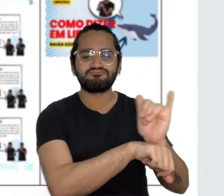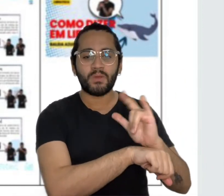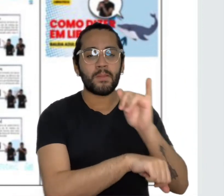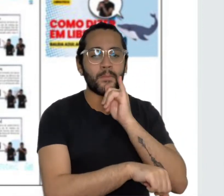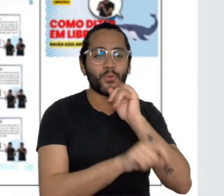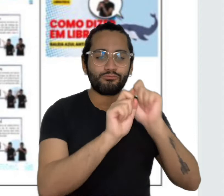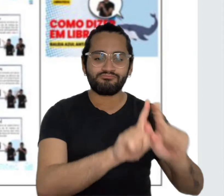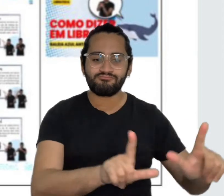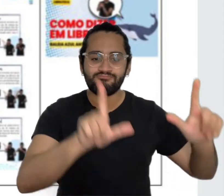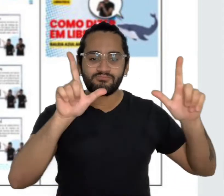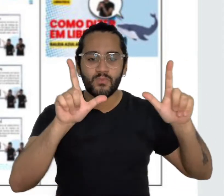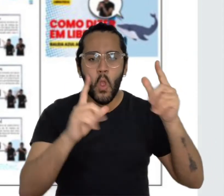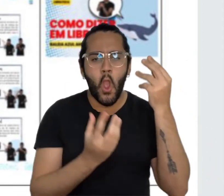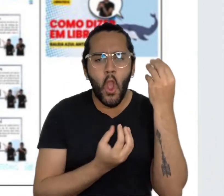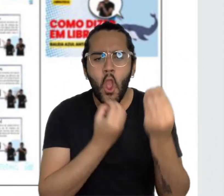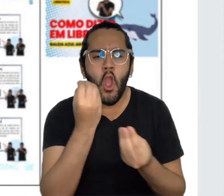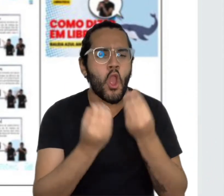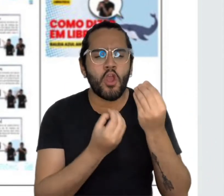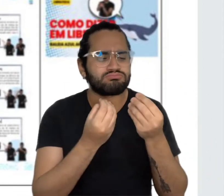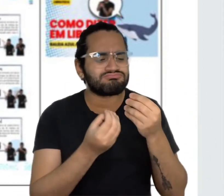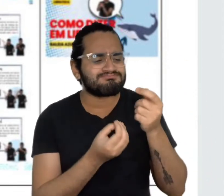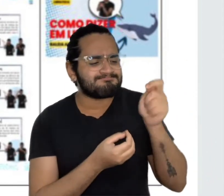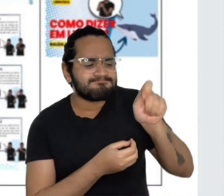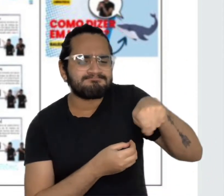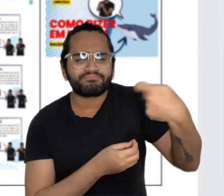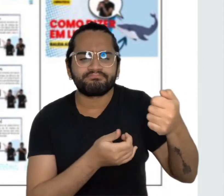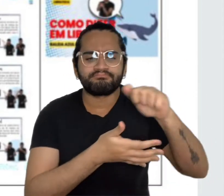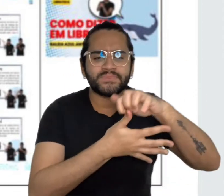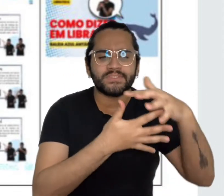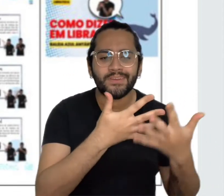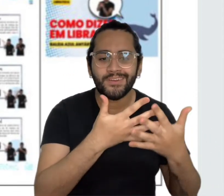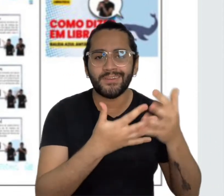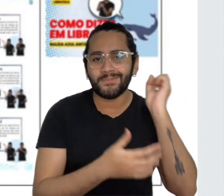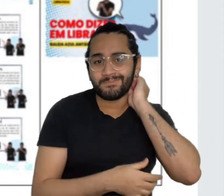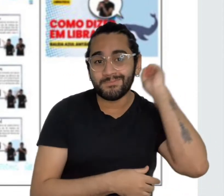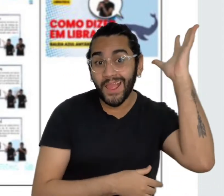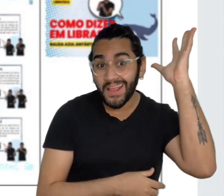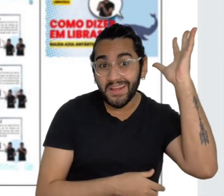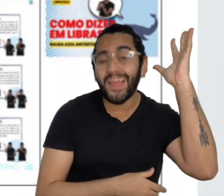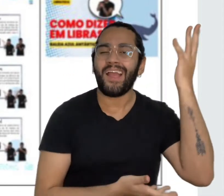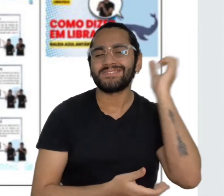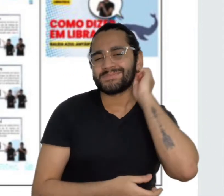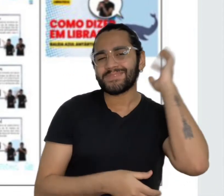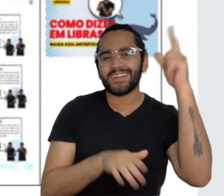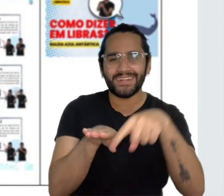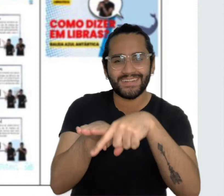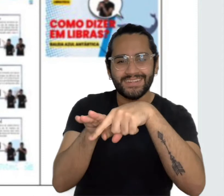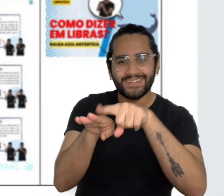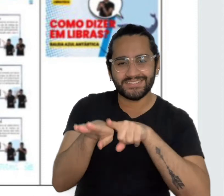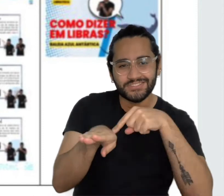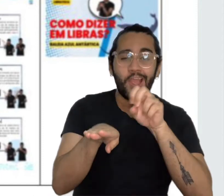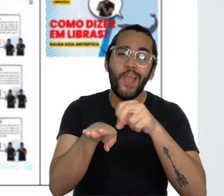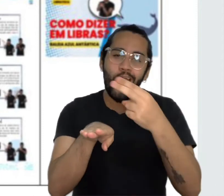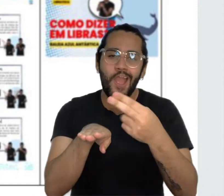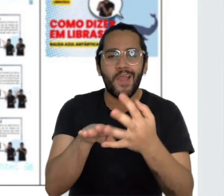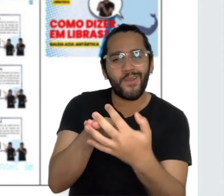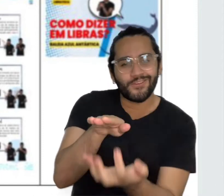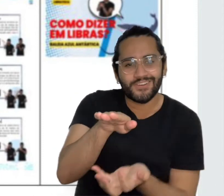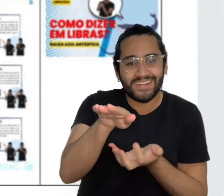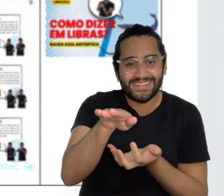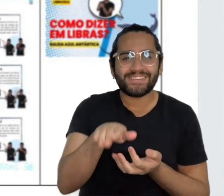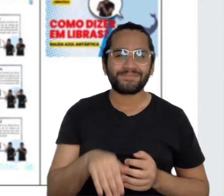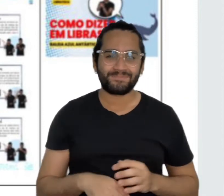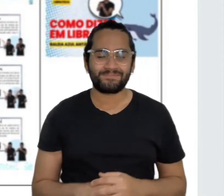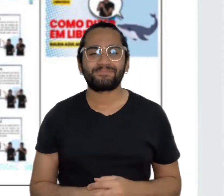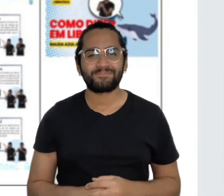do YouTube, que seria a capa do YouTube, com o sinal em libras da baleia, o que poderia ser representado pela